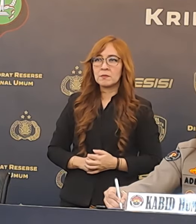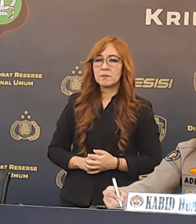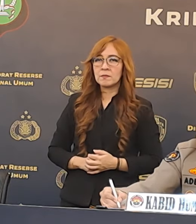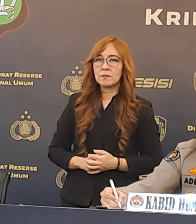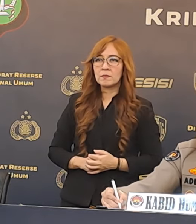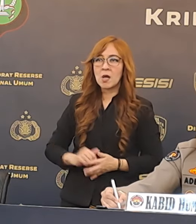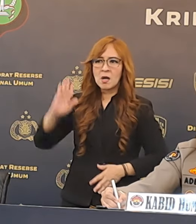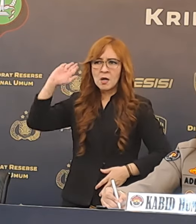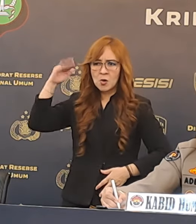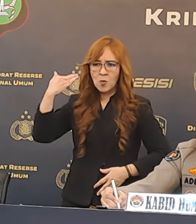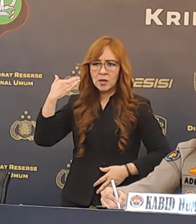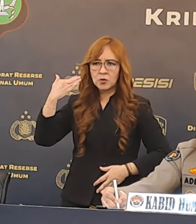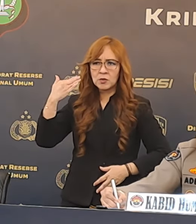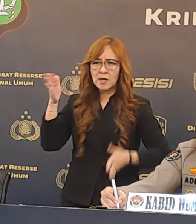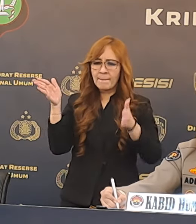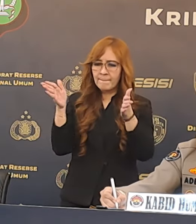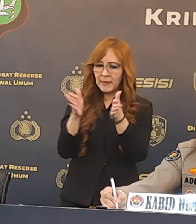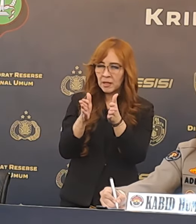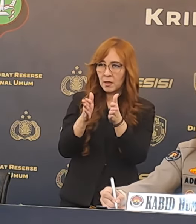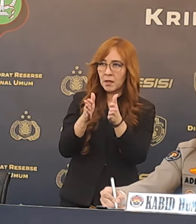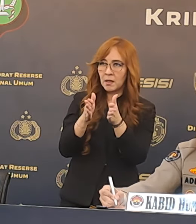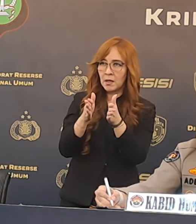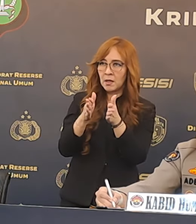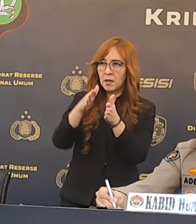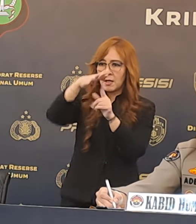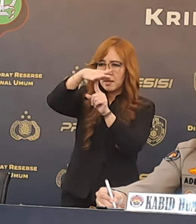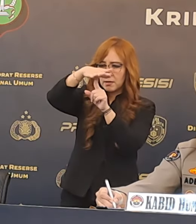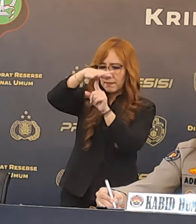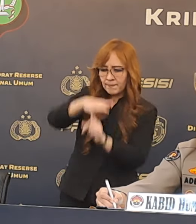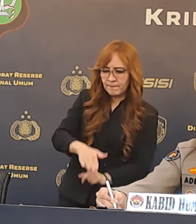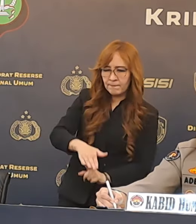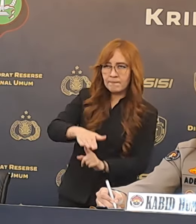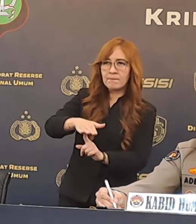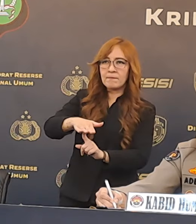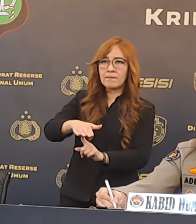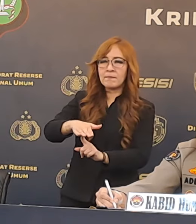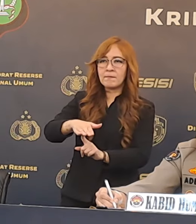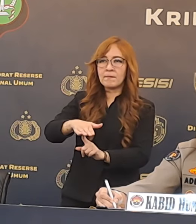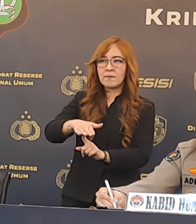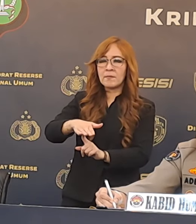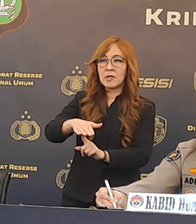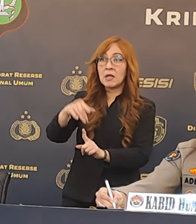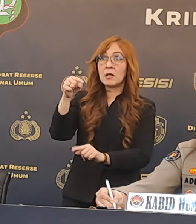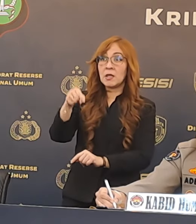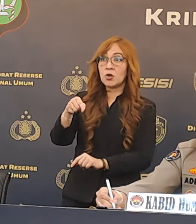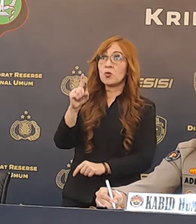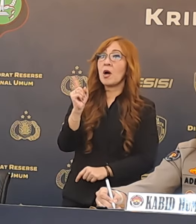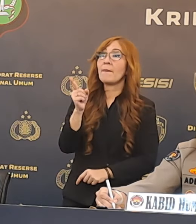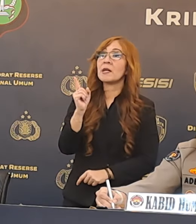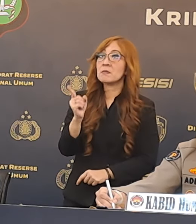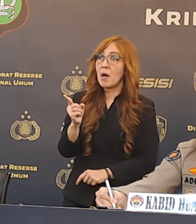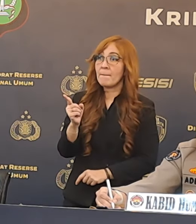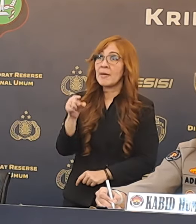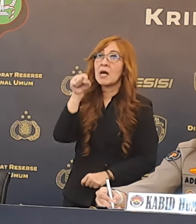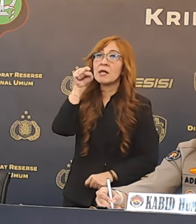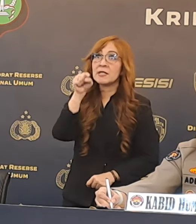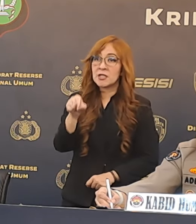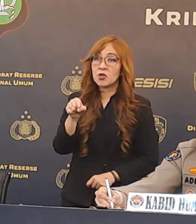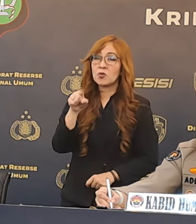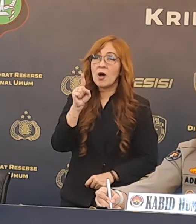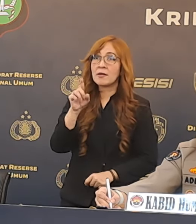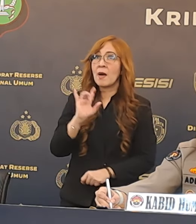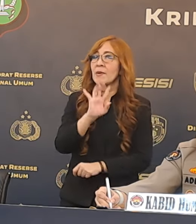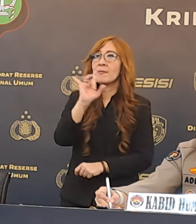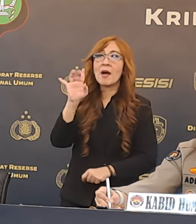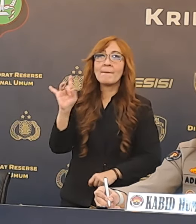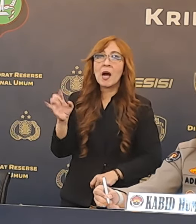ketika waktunya pendek dimasukkan, dibenamkan kepalanya itu karena di situ ada beberapa lifeguard